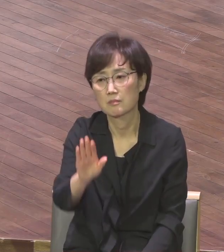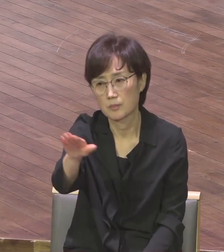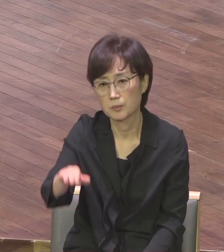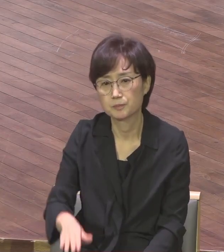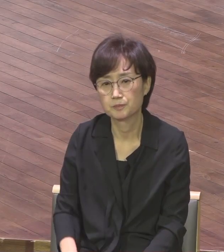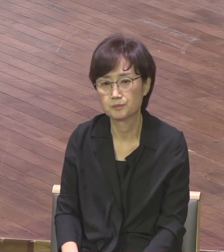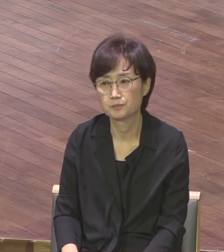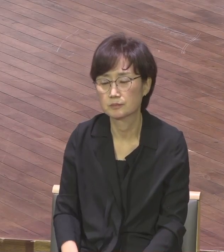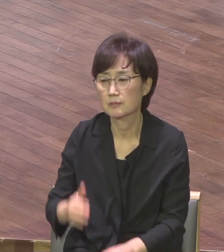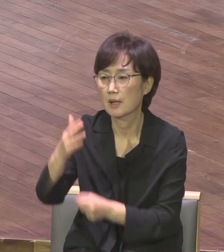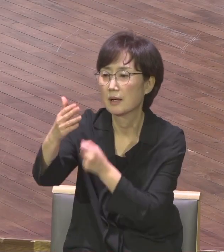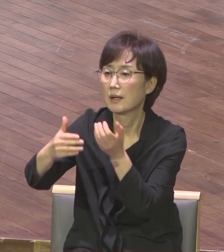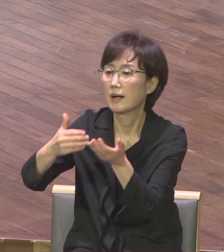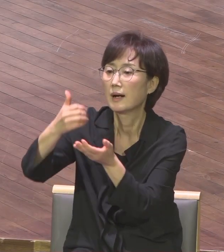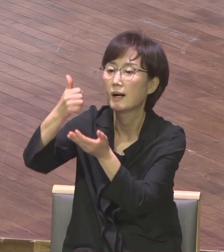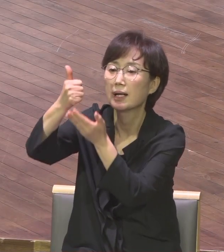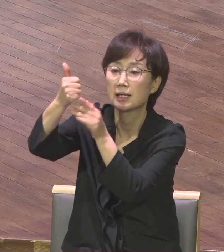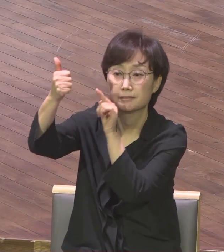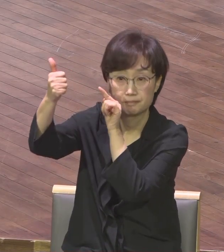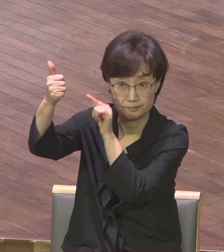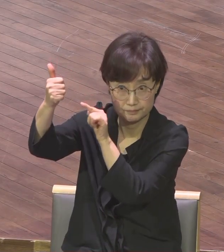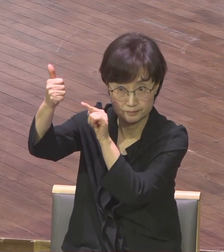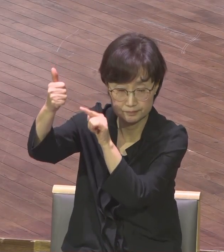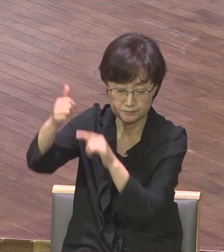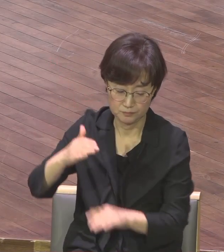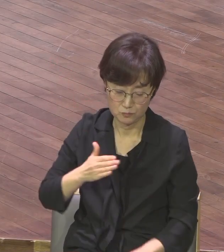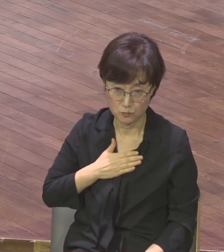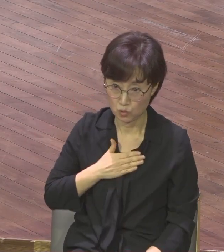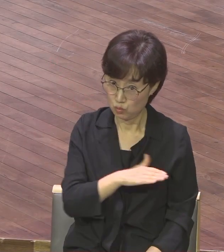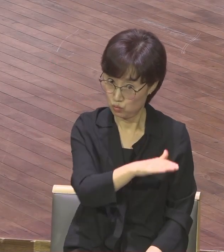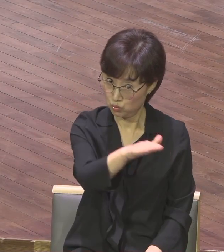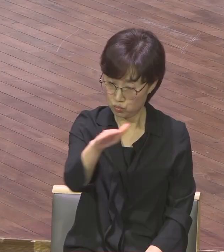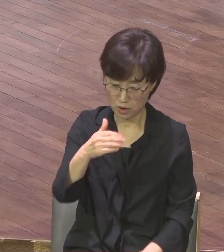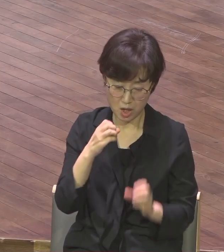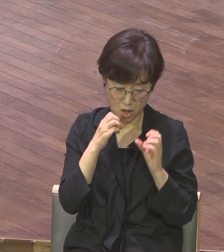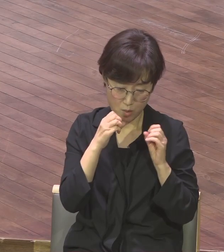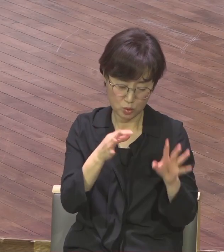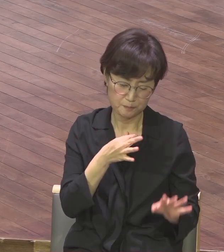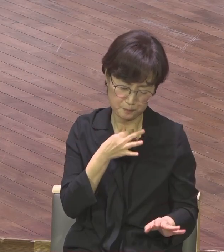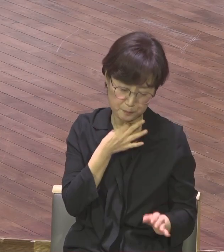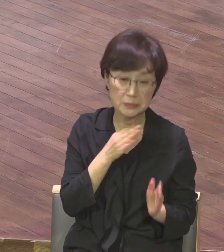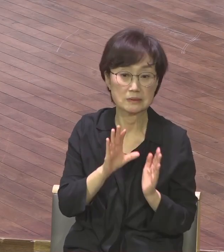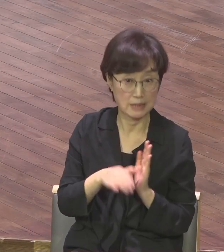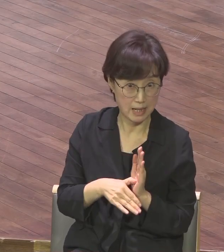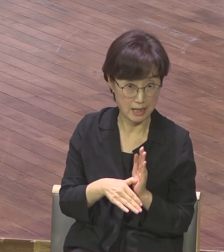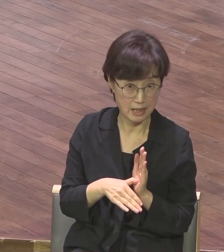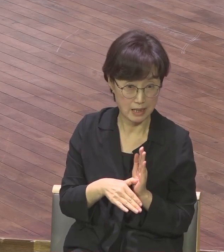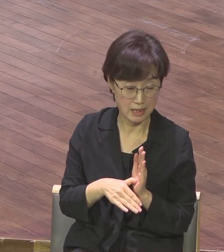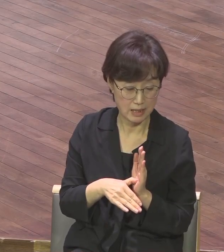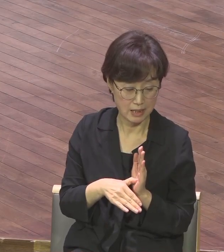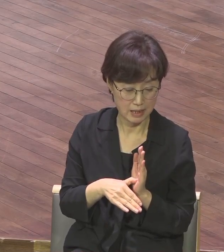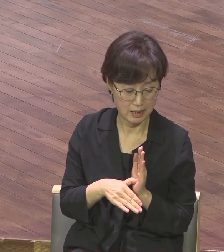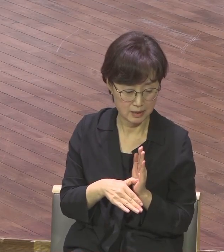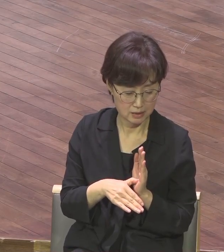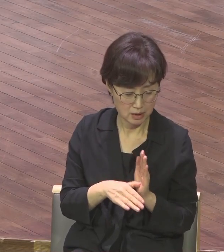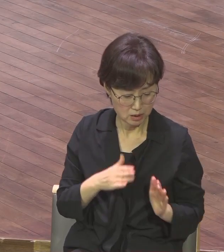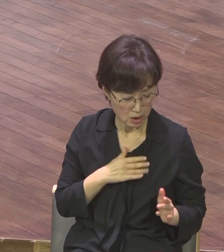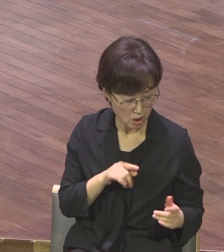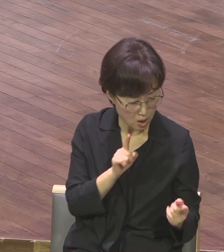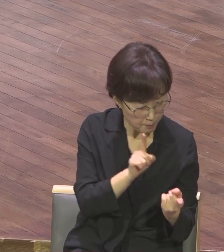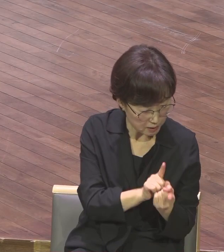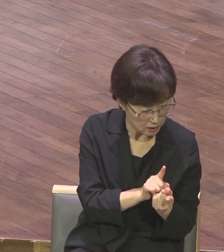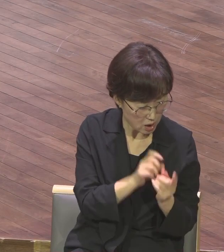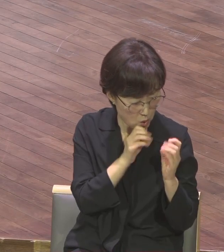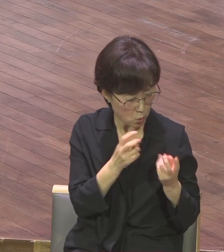하나님께서는 우리가 현장 갈 때 상황에 맞는 말을 생각나게 해주세요.